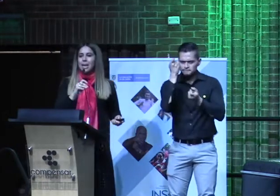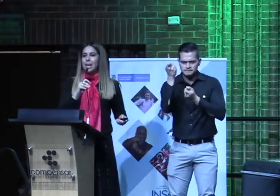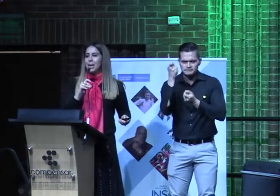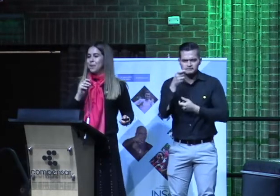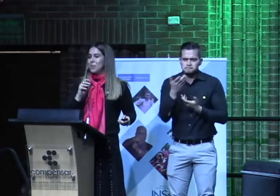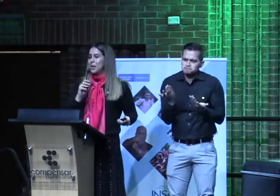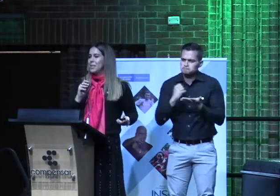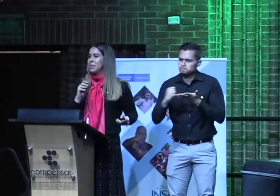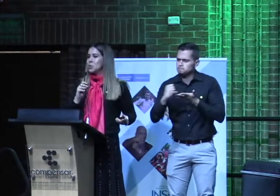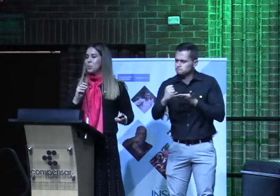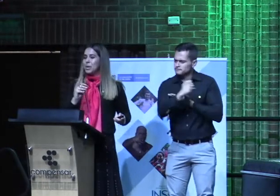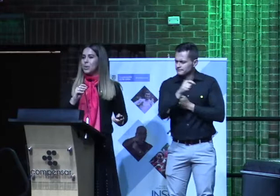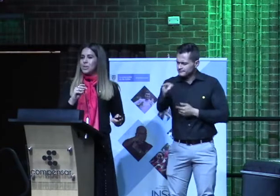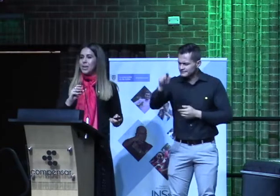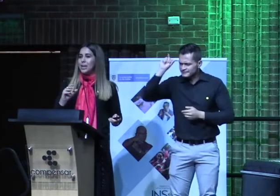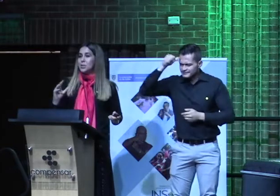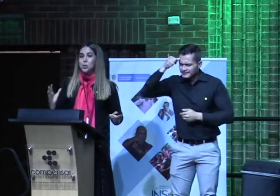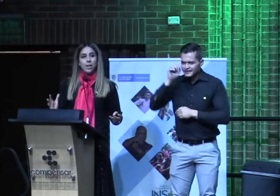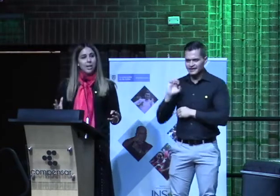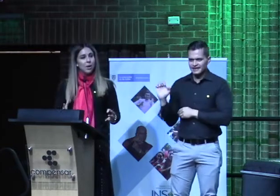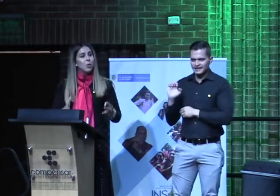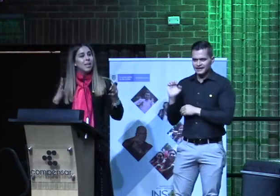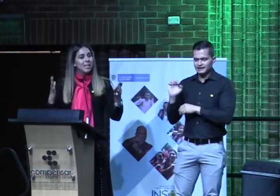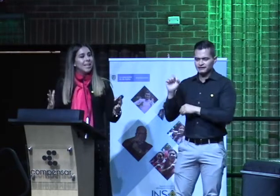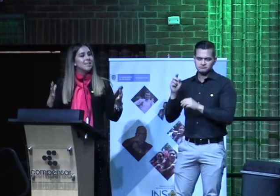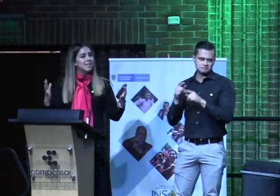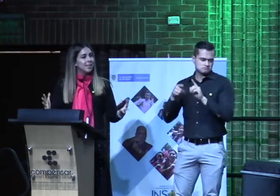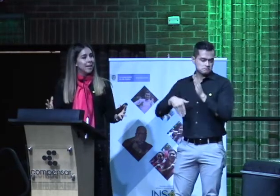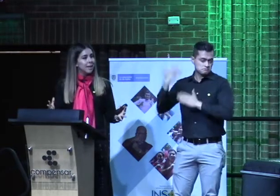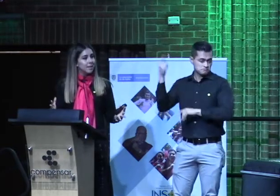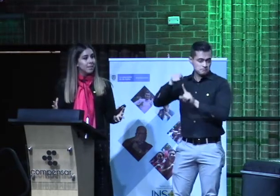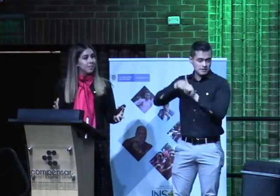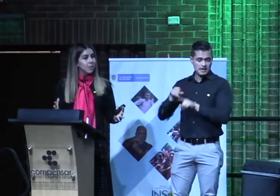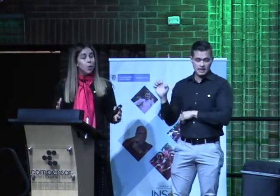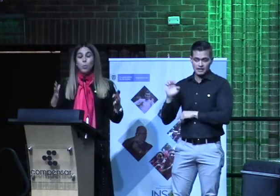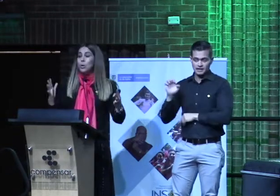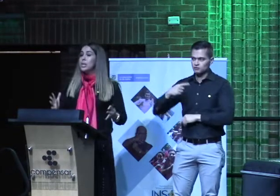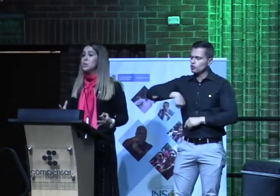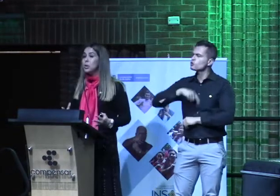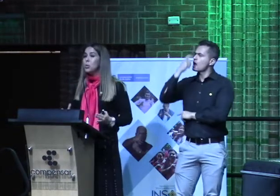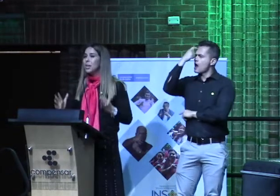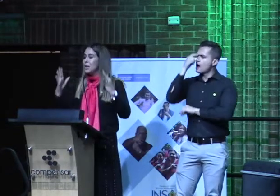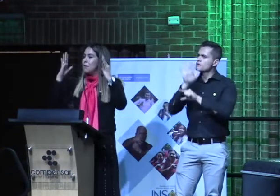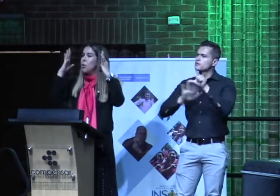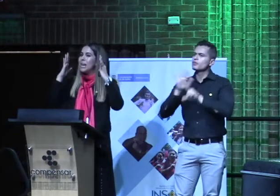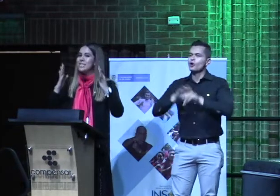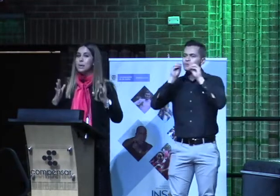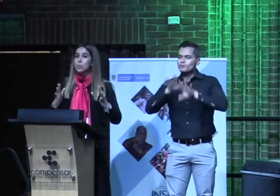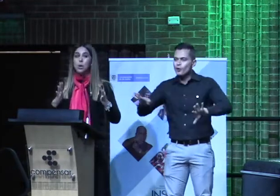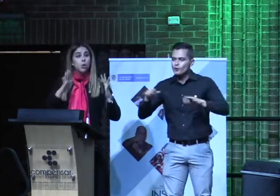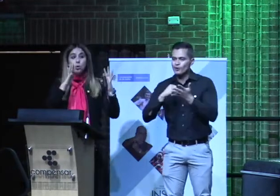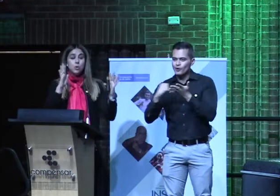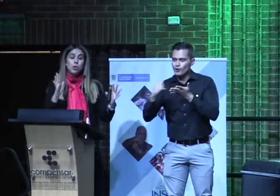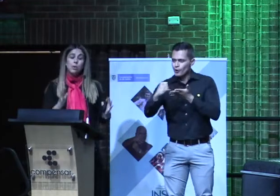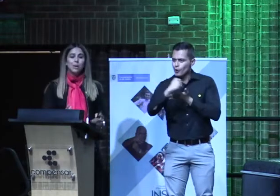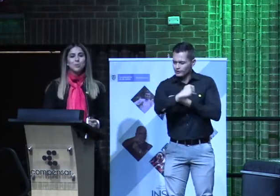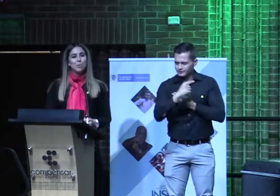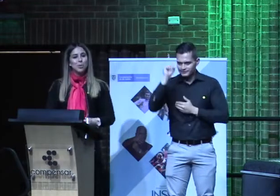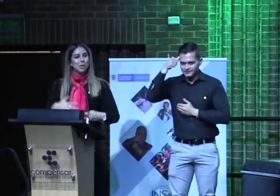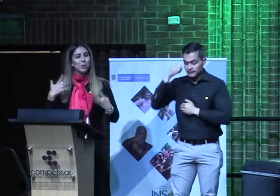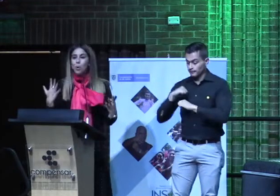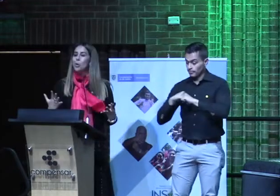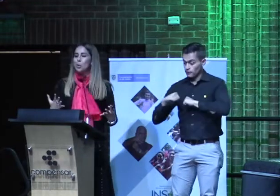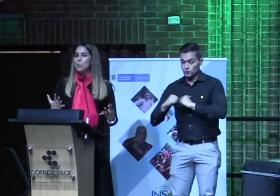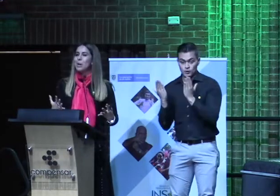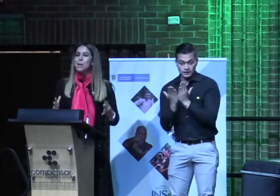que realizamos un video desde la Dirección General con las líneas estratégicas. Bueno, en gestión educativa focalizamos. No nos olvidamos